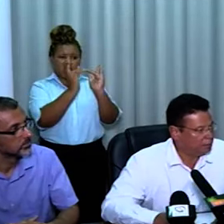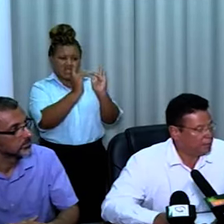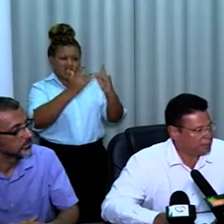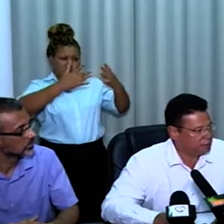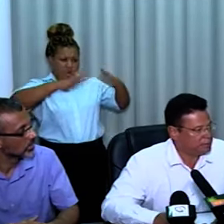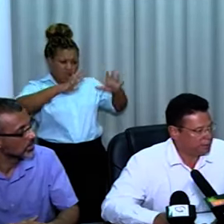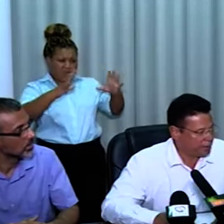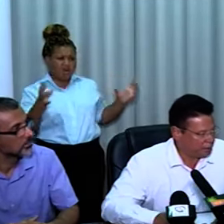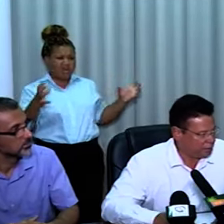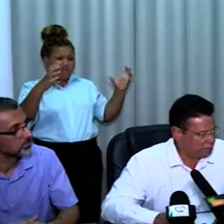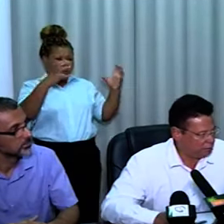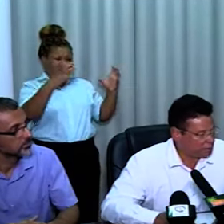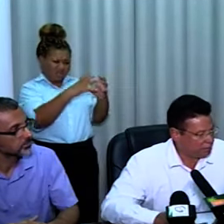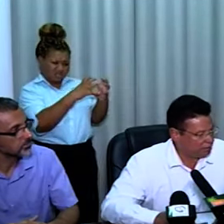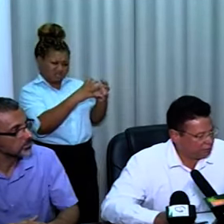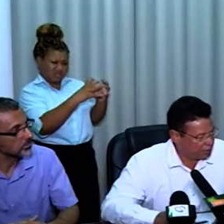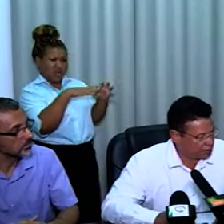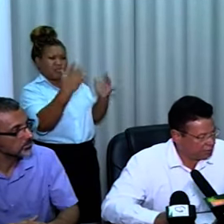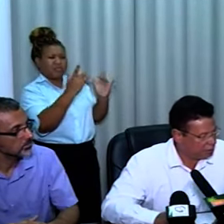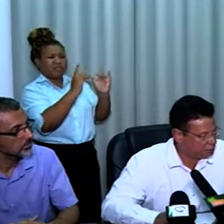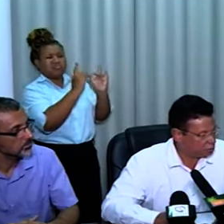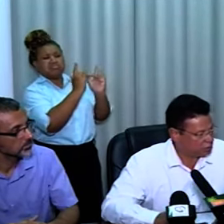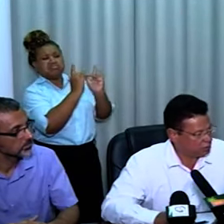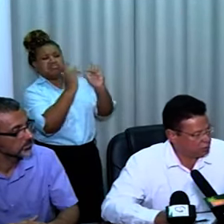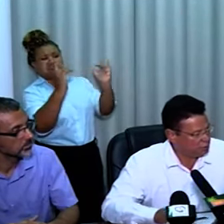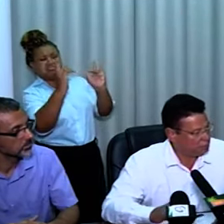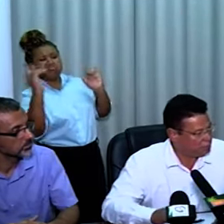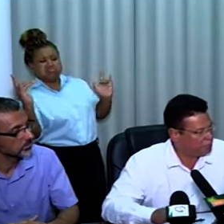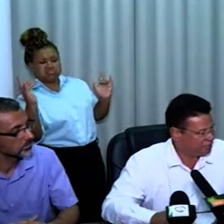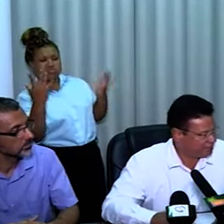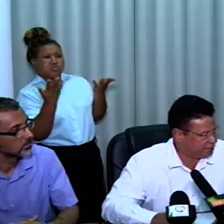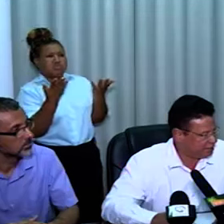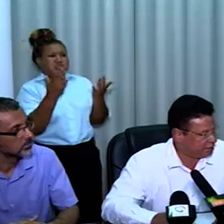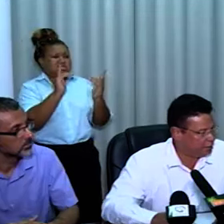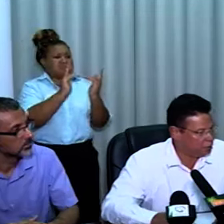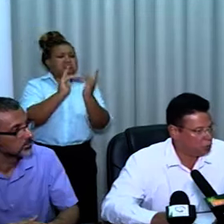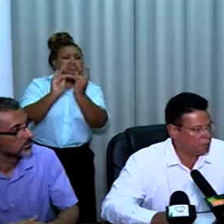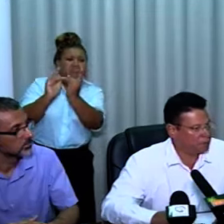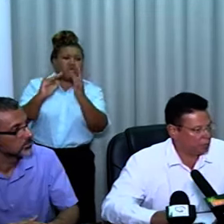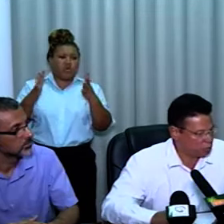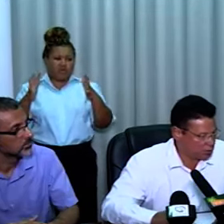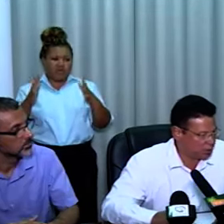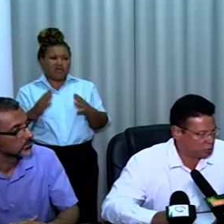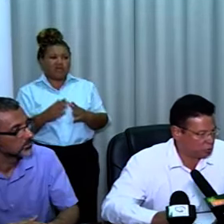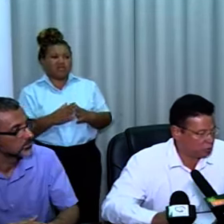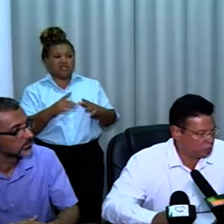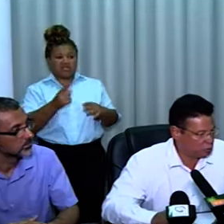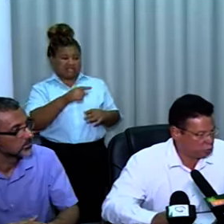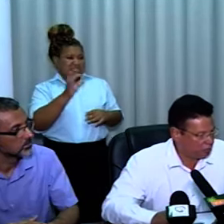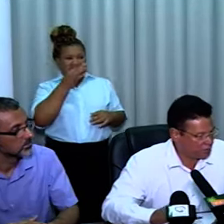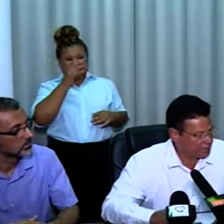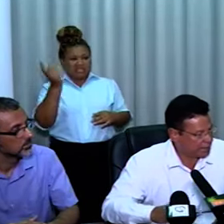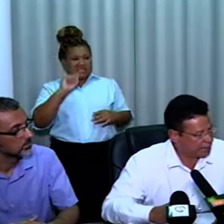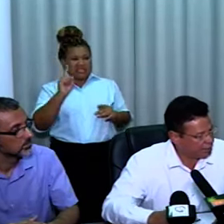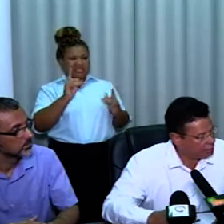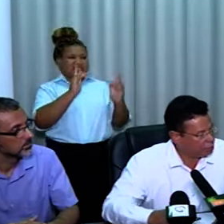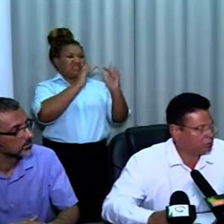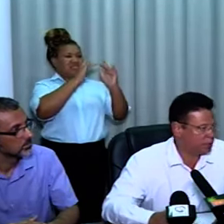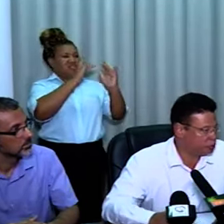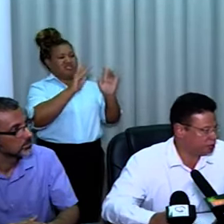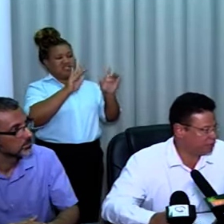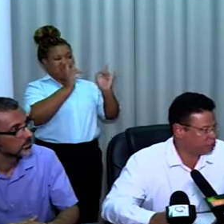Oui, ben l'assemblement séparé, mais c'est moi les faits qu'ils ont même facilité, nous pouvons prendre ça en considération. Si nous faisons second